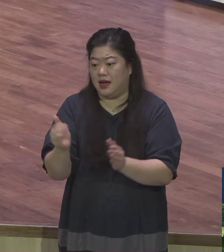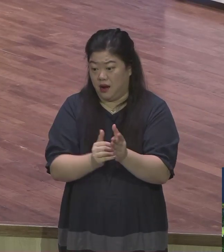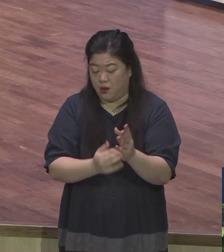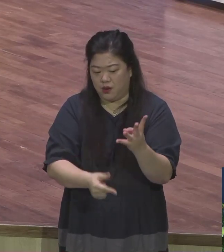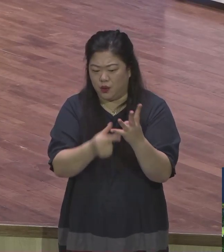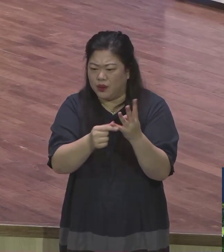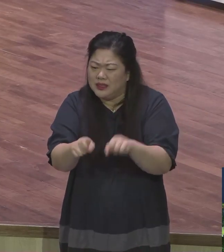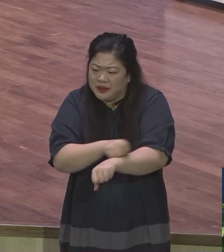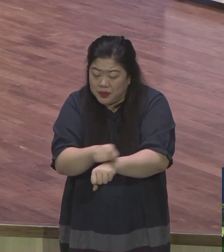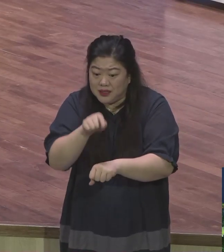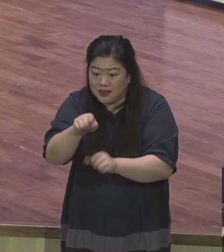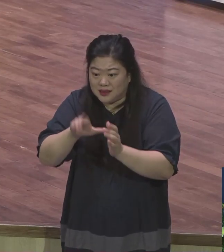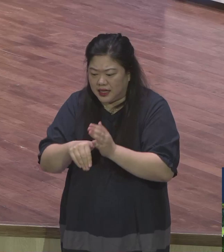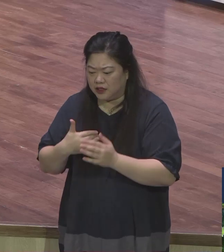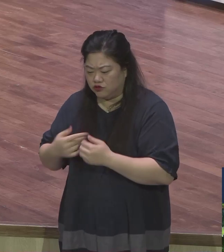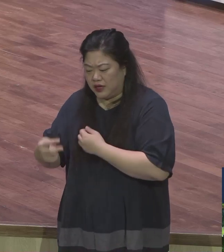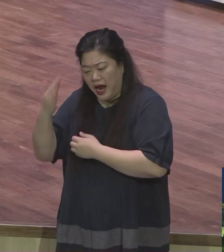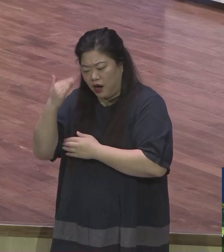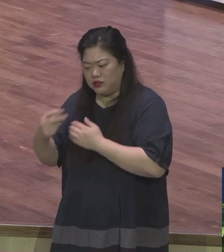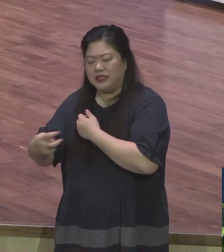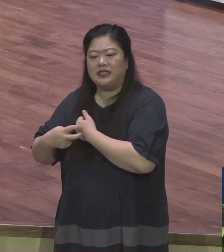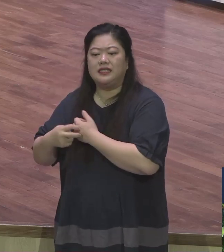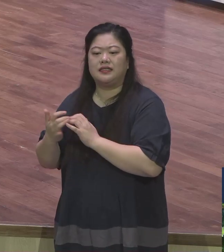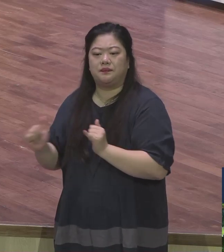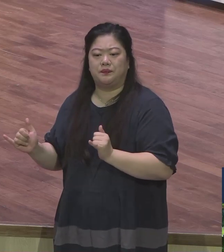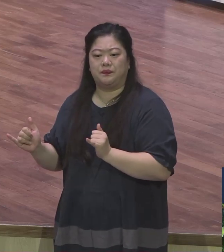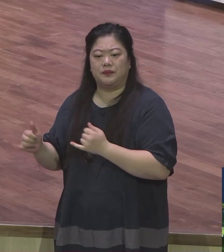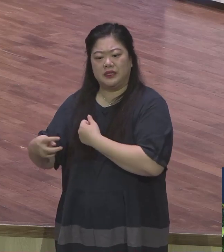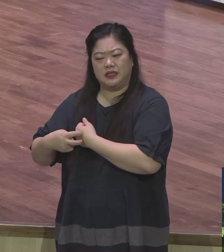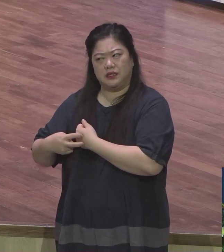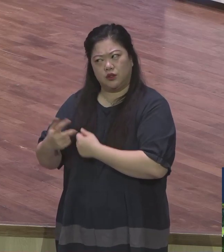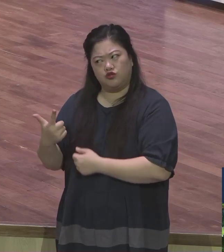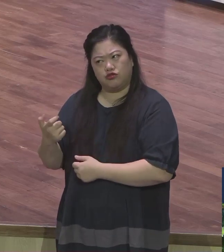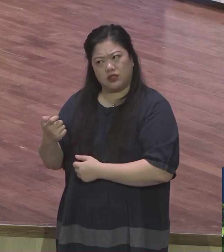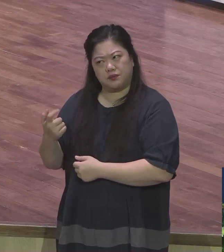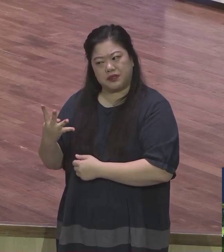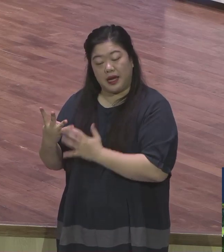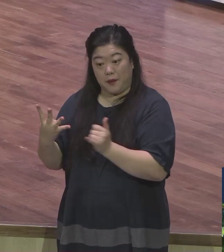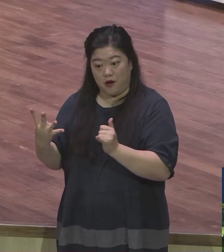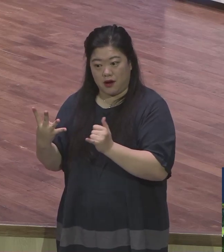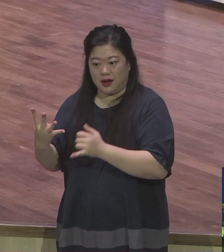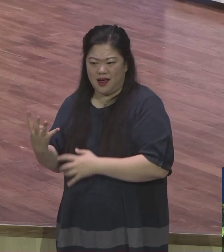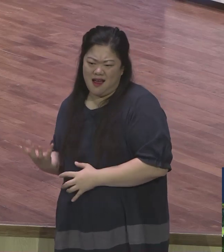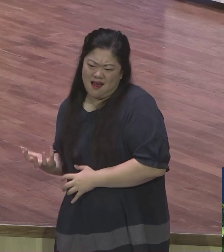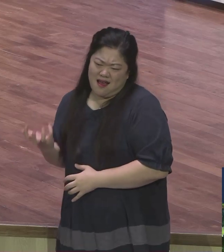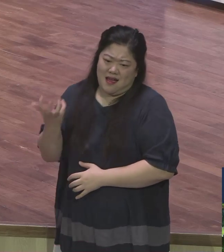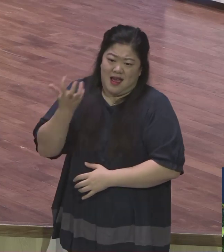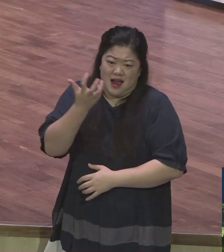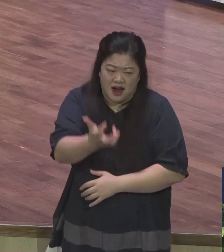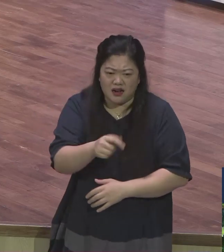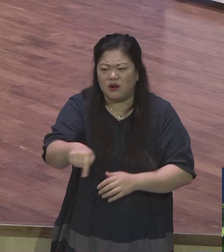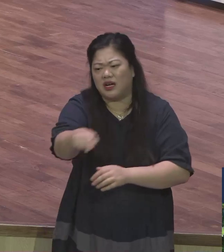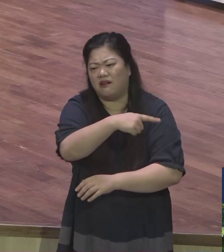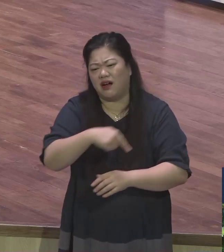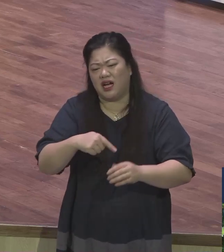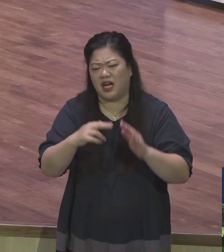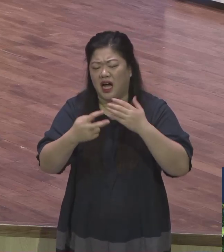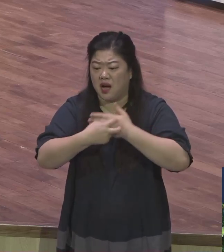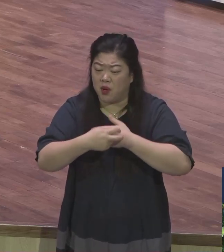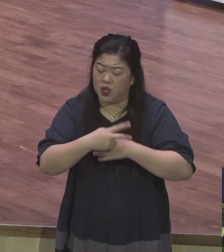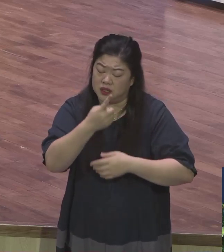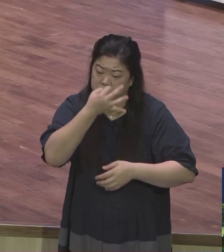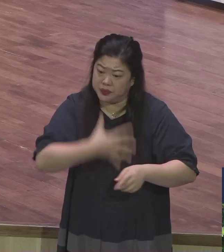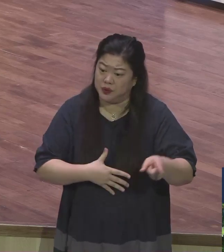캠프팀이 64명이 이제 그곳에 가서 아주 열악하지요. 여러분